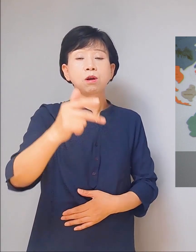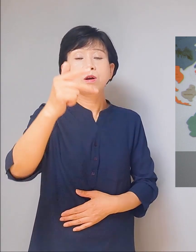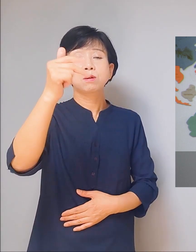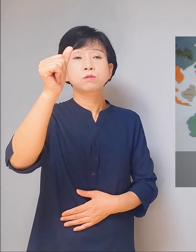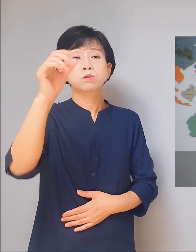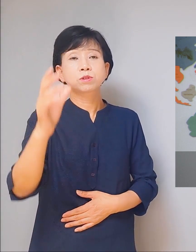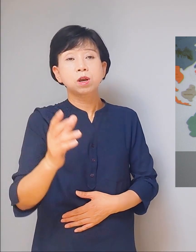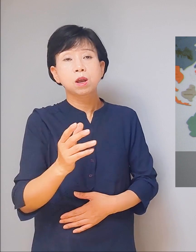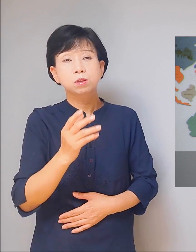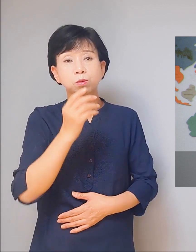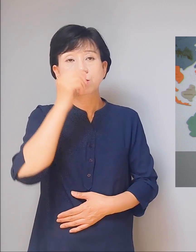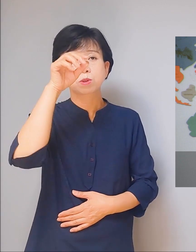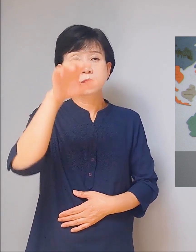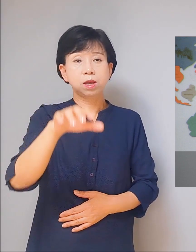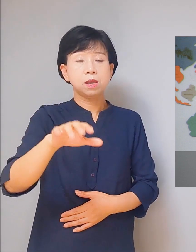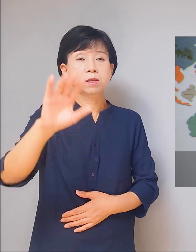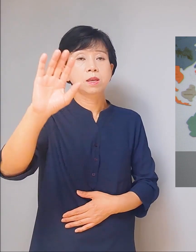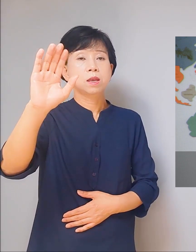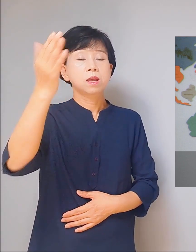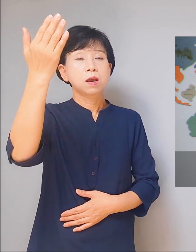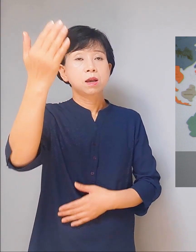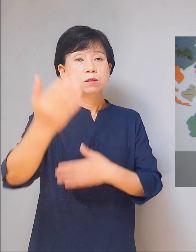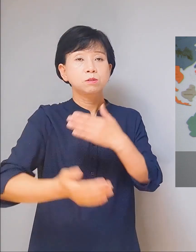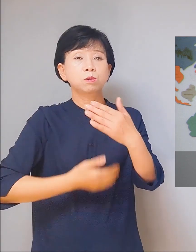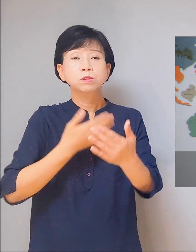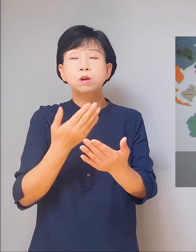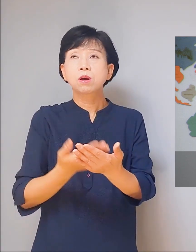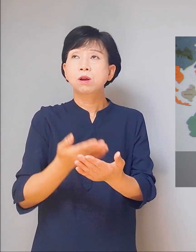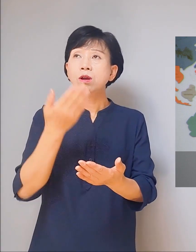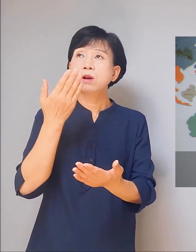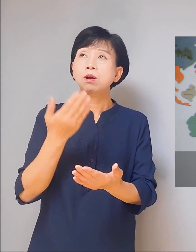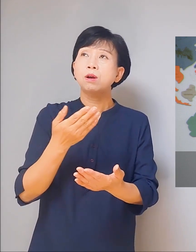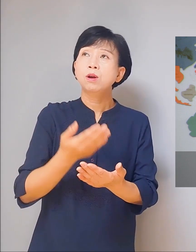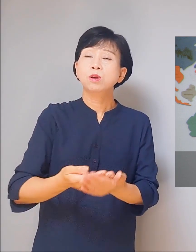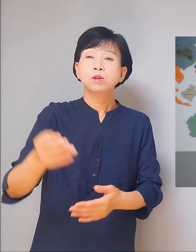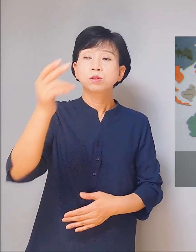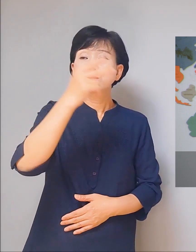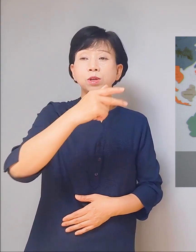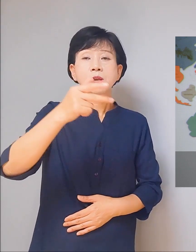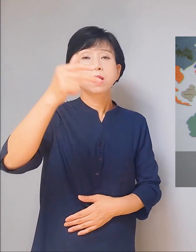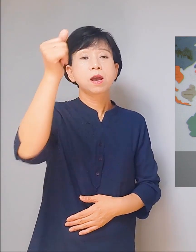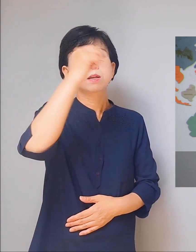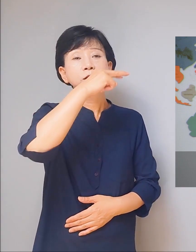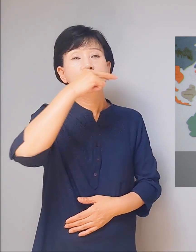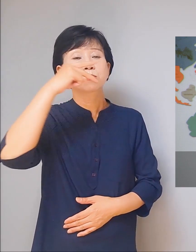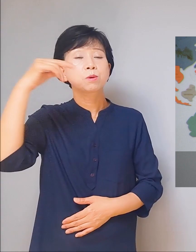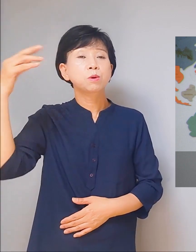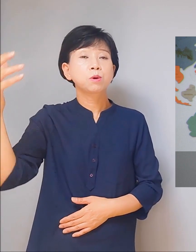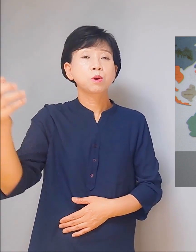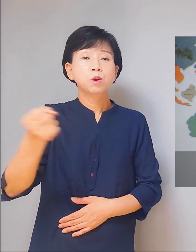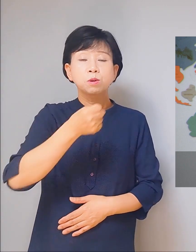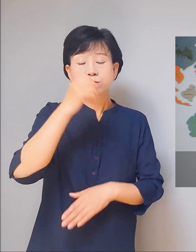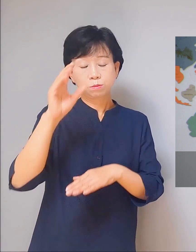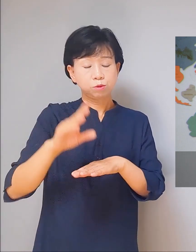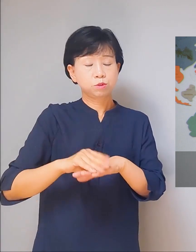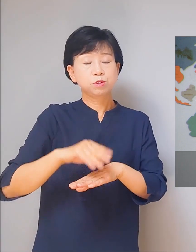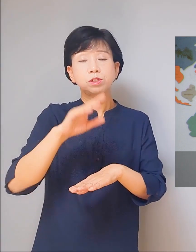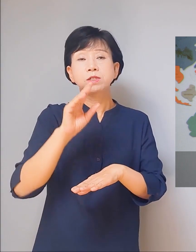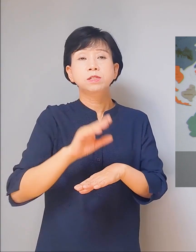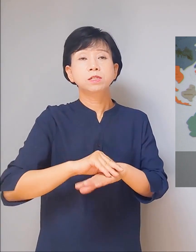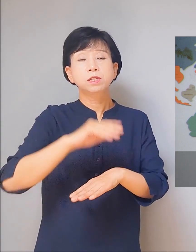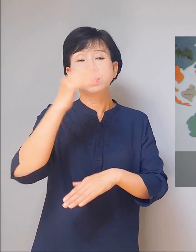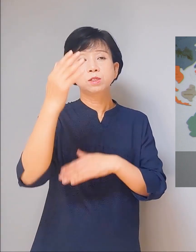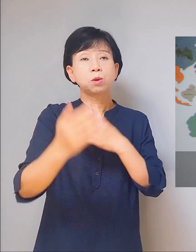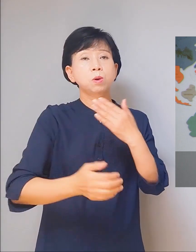주의 거룩한 곳 되게 하소서. 주의 향기로